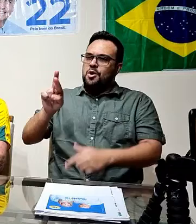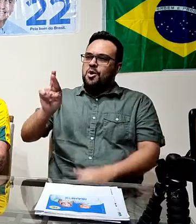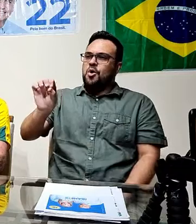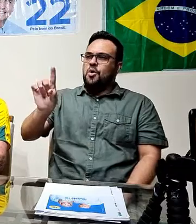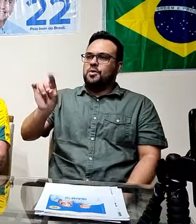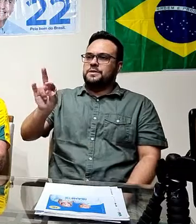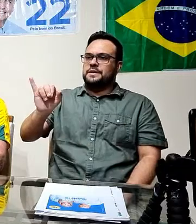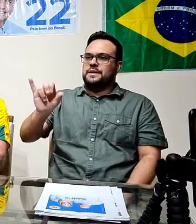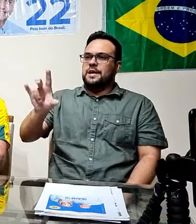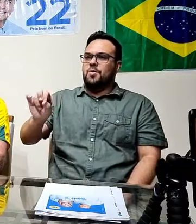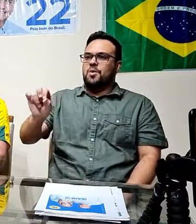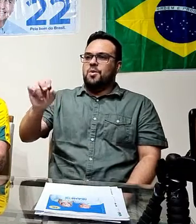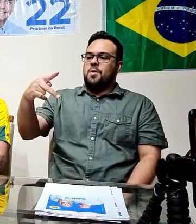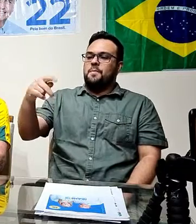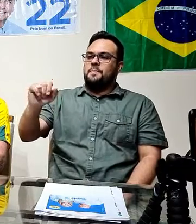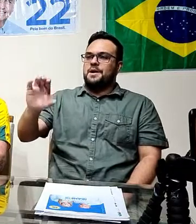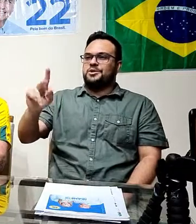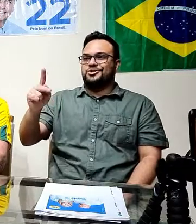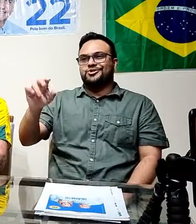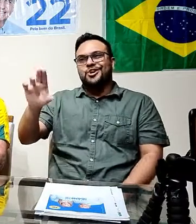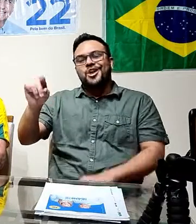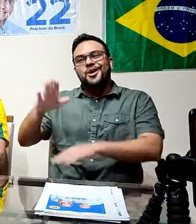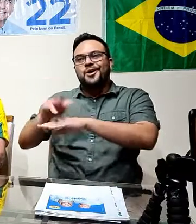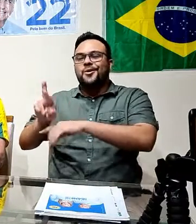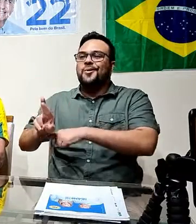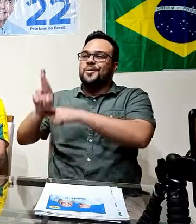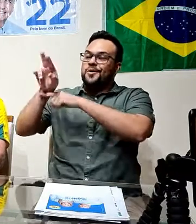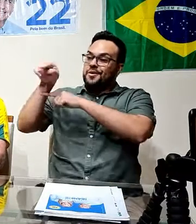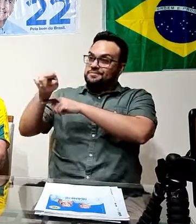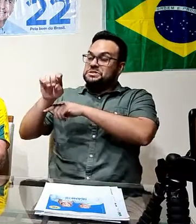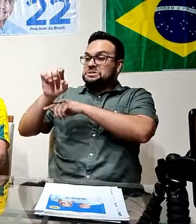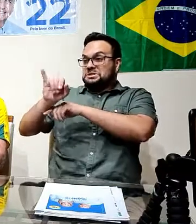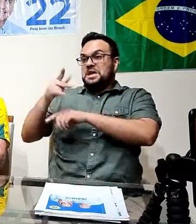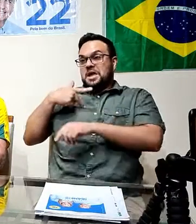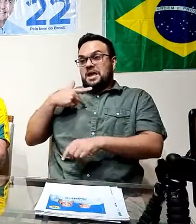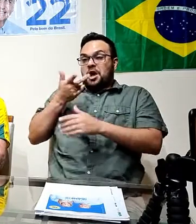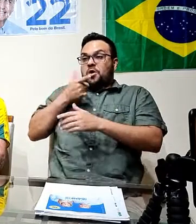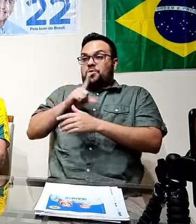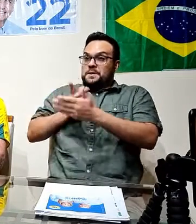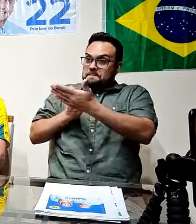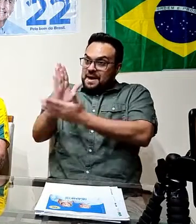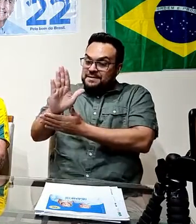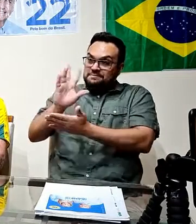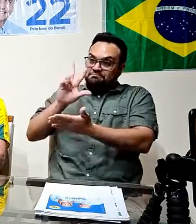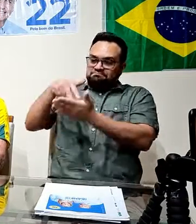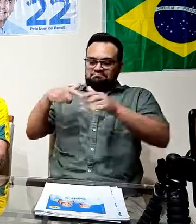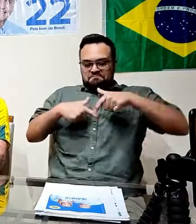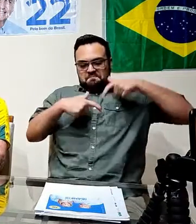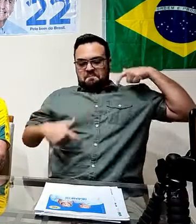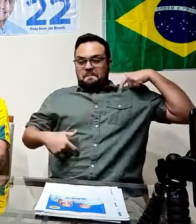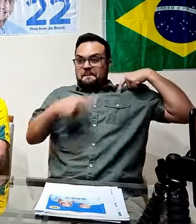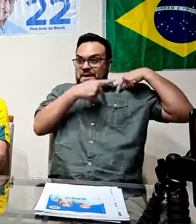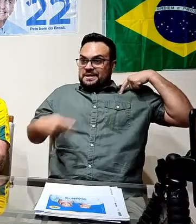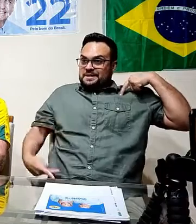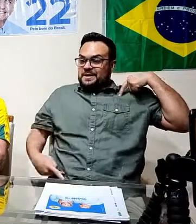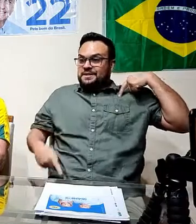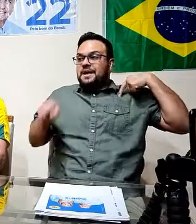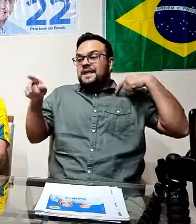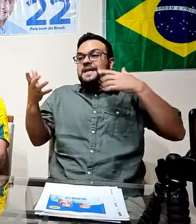à frente do Senado Federal. E ele quer, em ele sendo presidente, ele diz aqui, né? Ele quer que o Rodrigo Pacheco seja